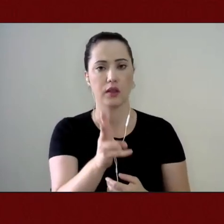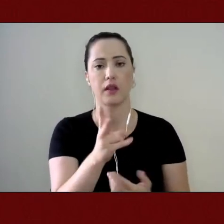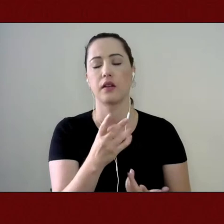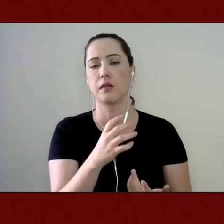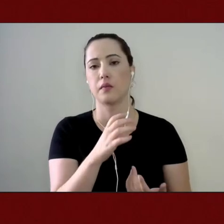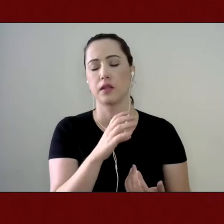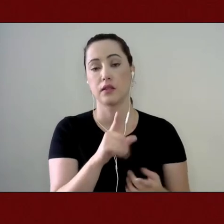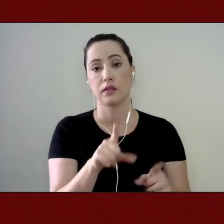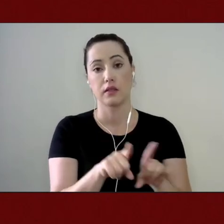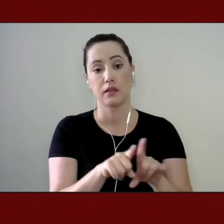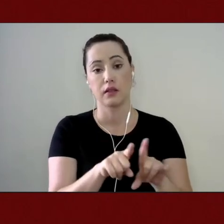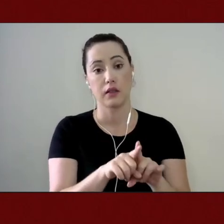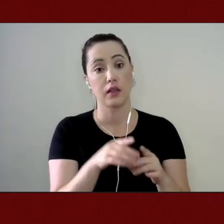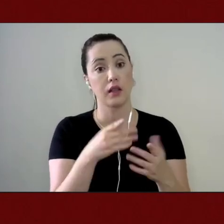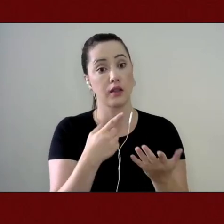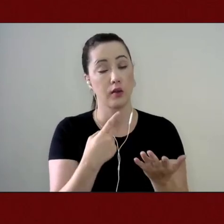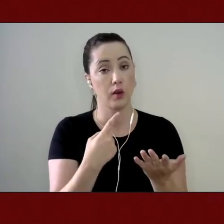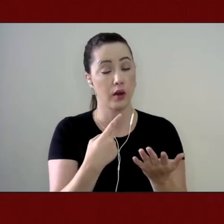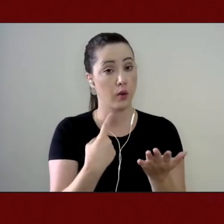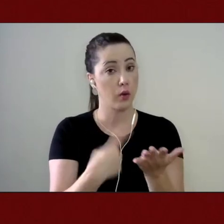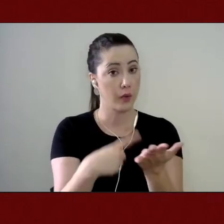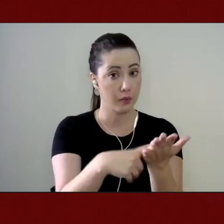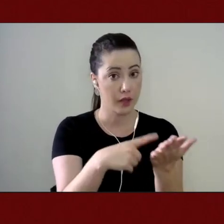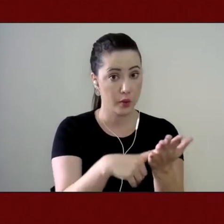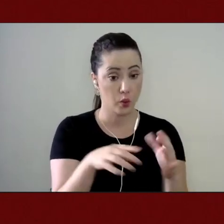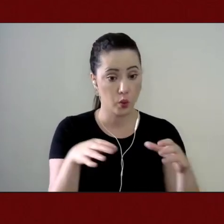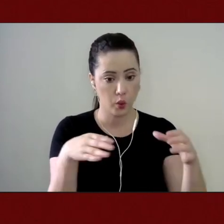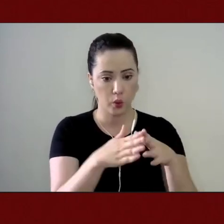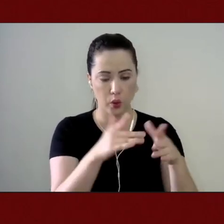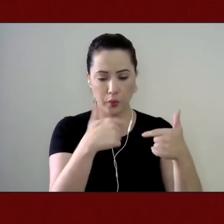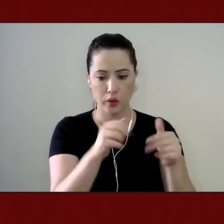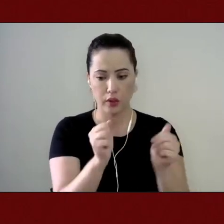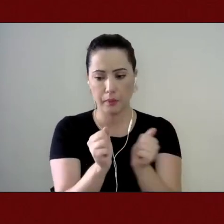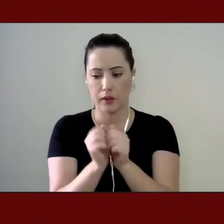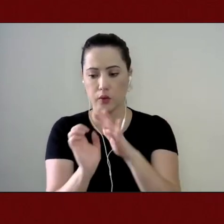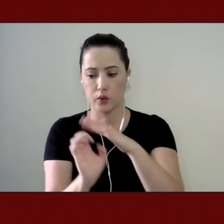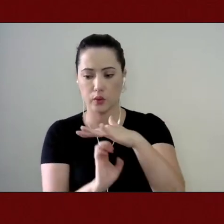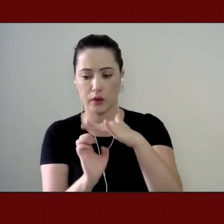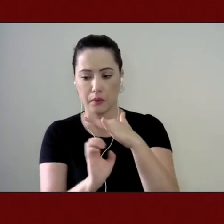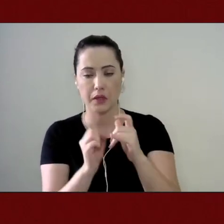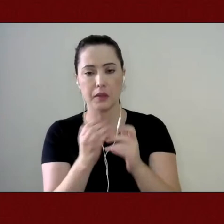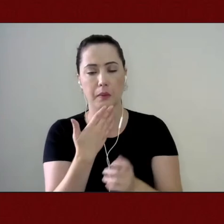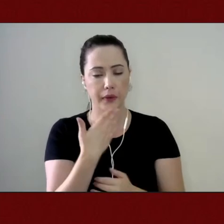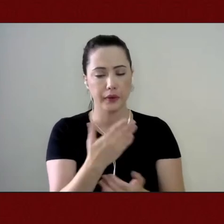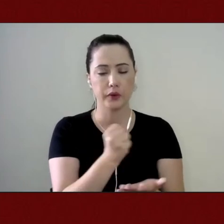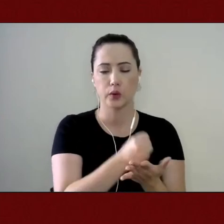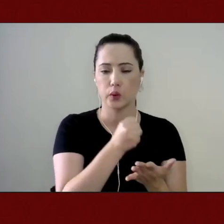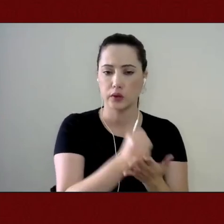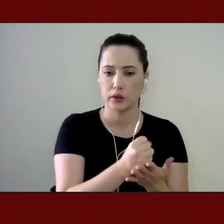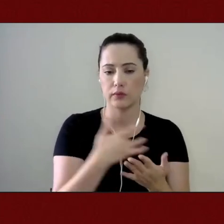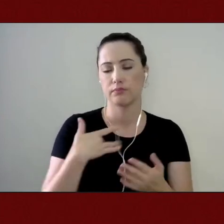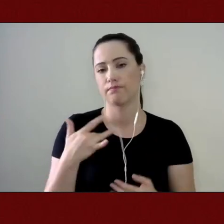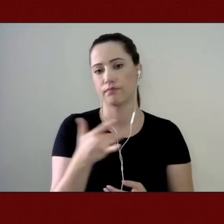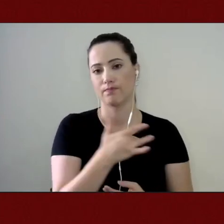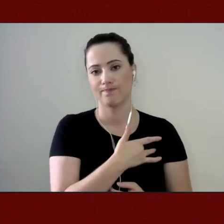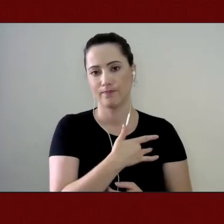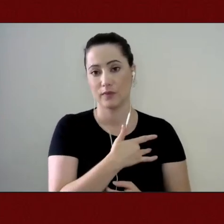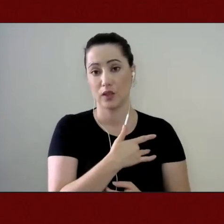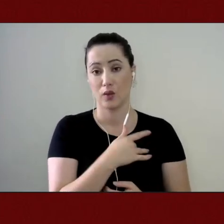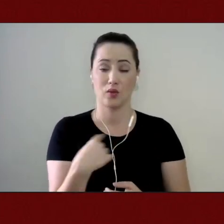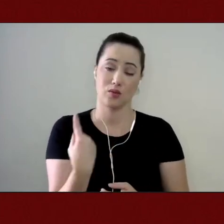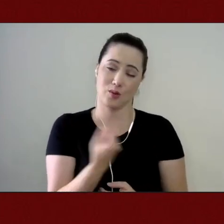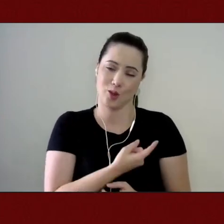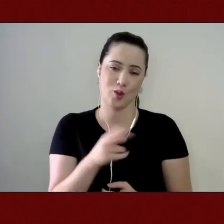coletivos, e isso também fez com que nós saíssemos da saúde pública, né? O que é um